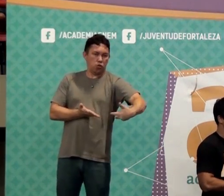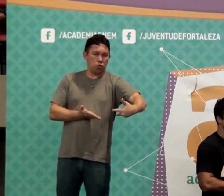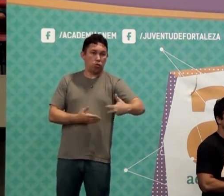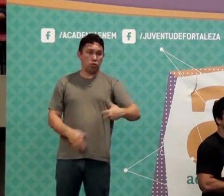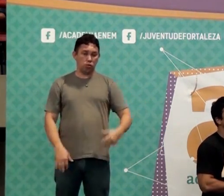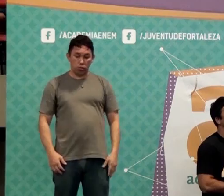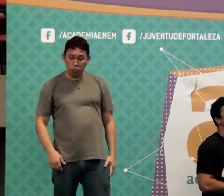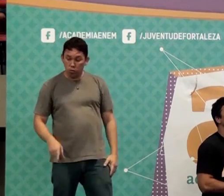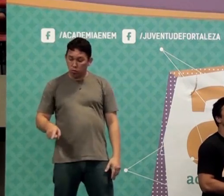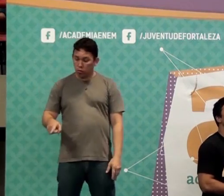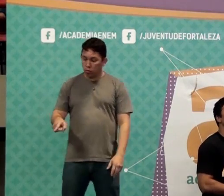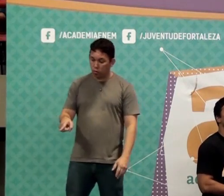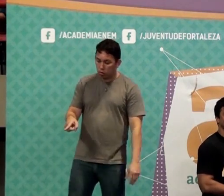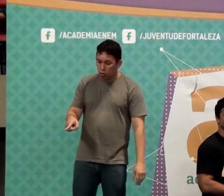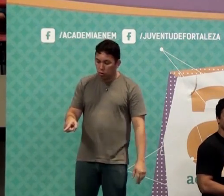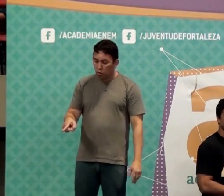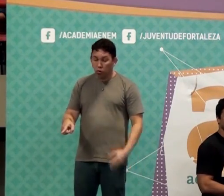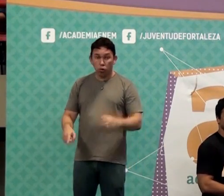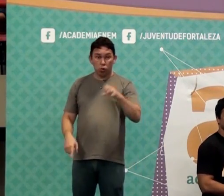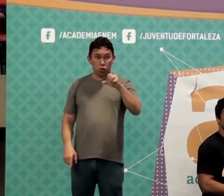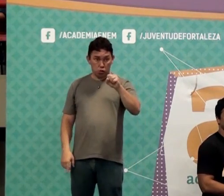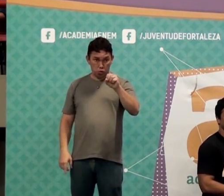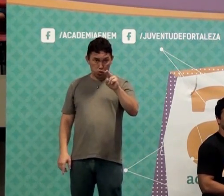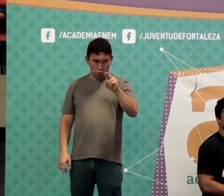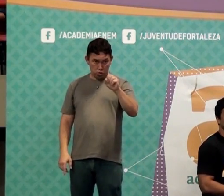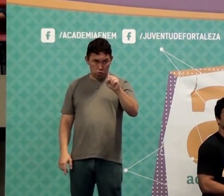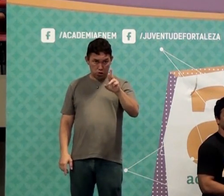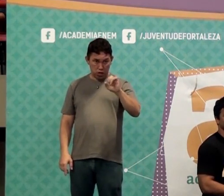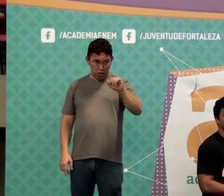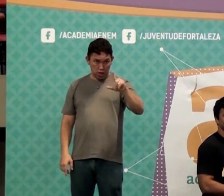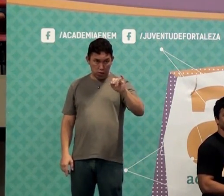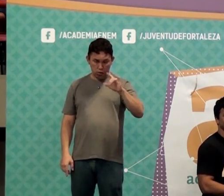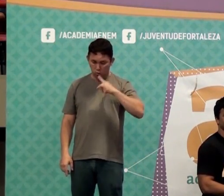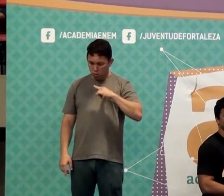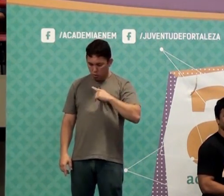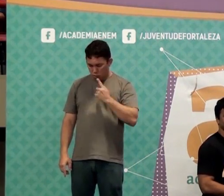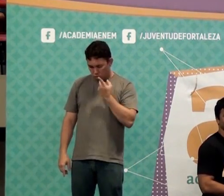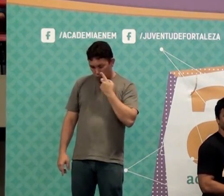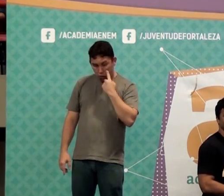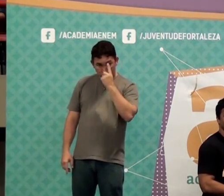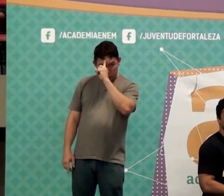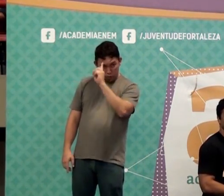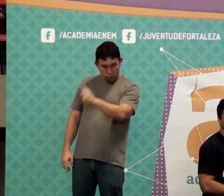o menino Gabriel vai ter que ficar de joelho na frente do suzerano.